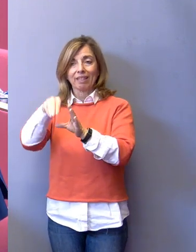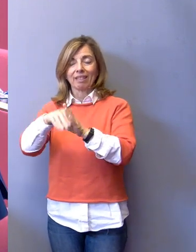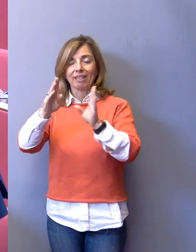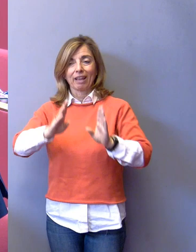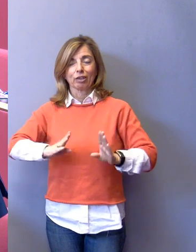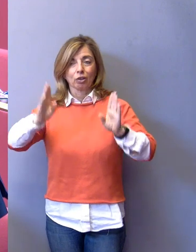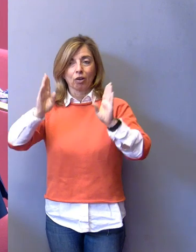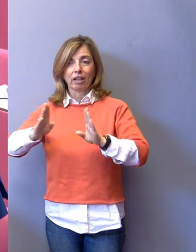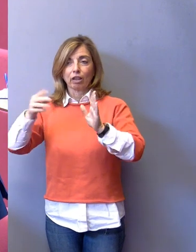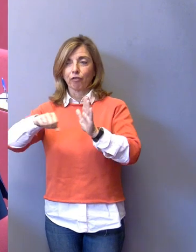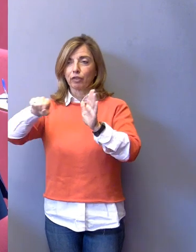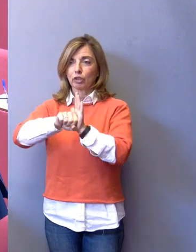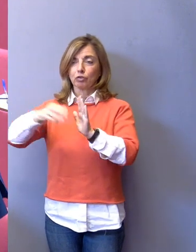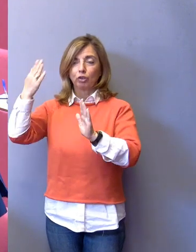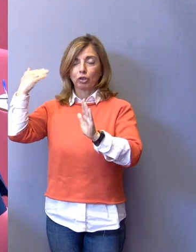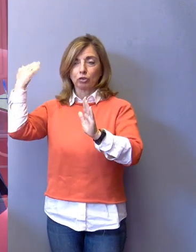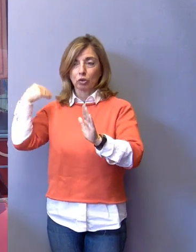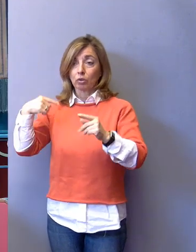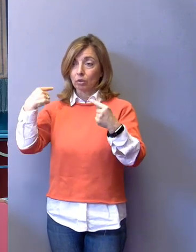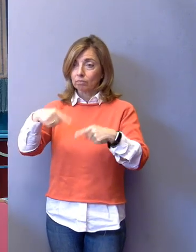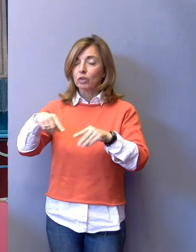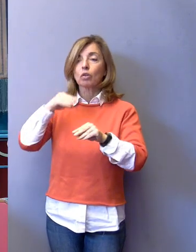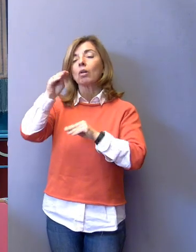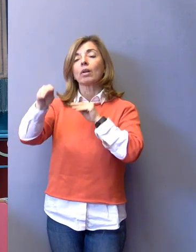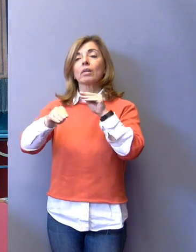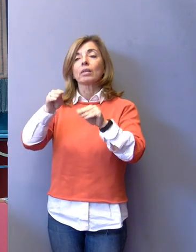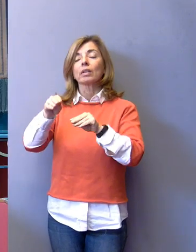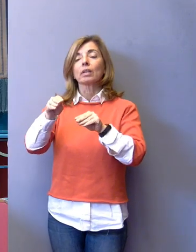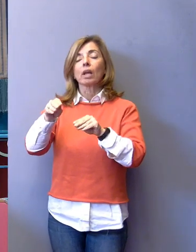per questi motivi noi riteniamo di opporci alla richiesta di sospensiva